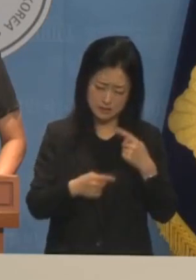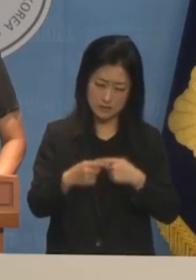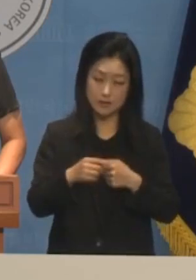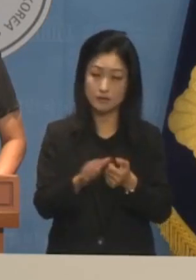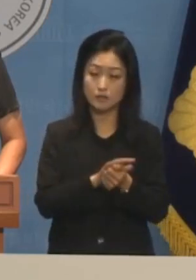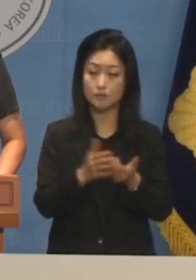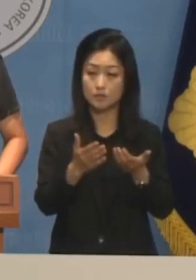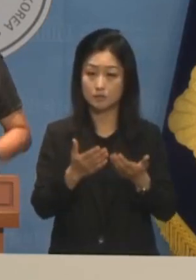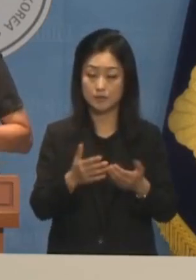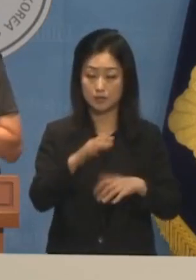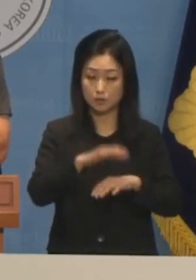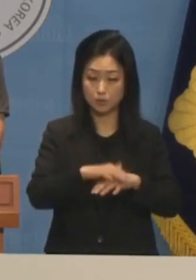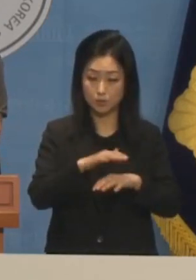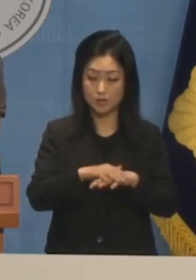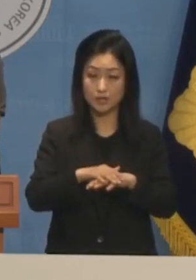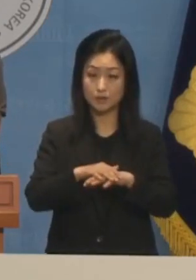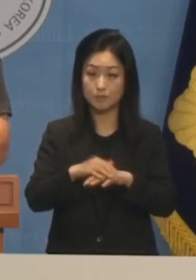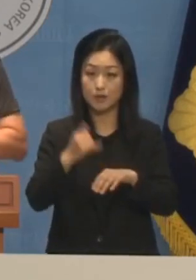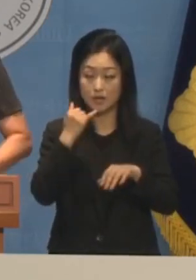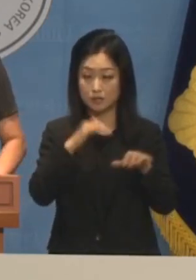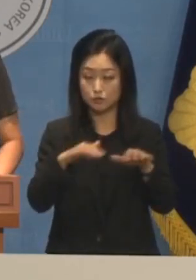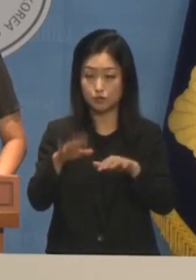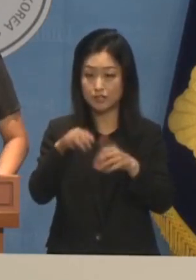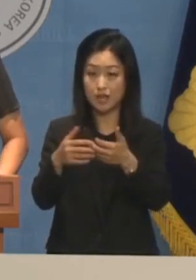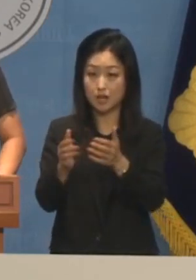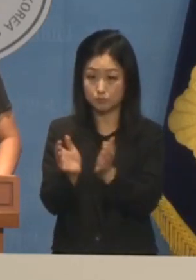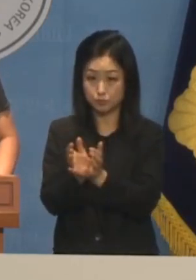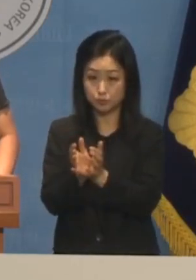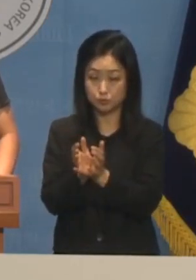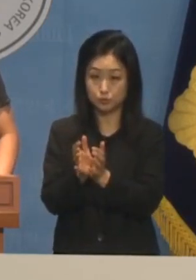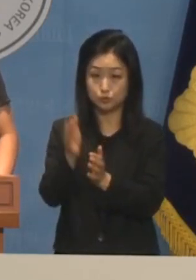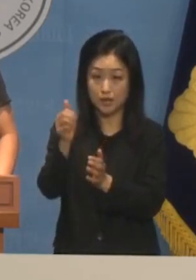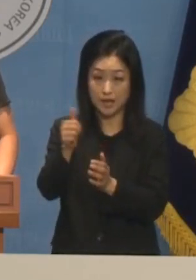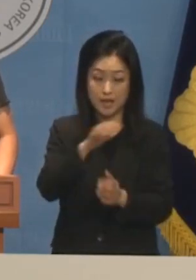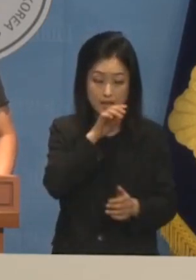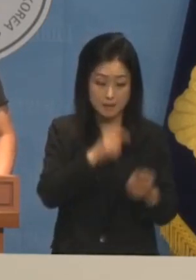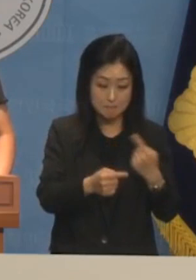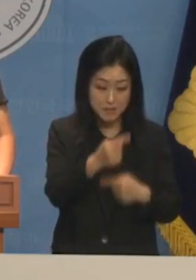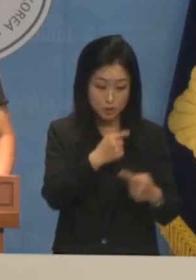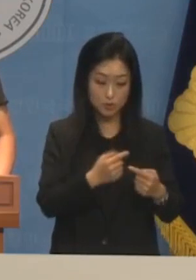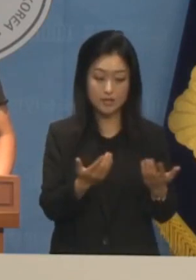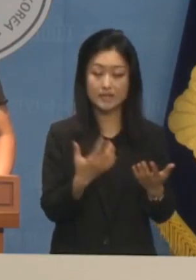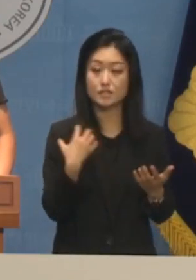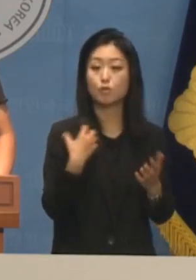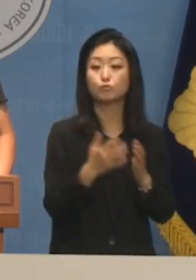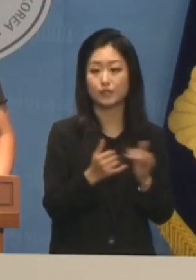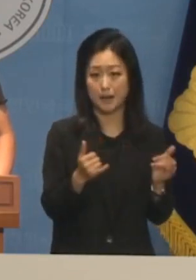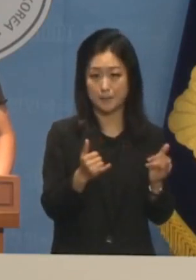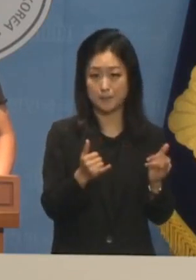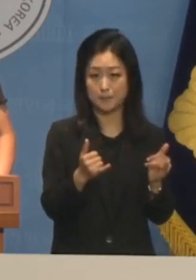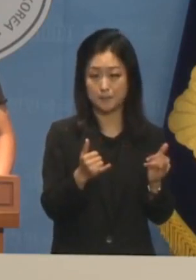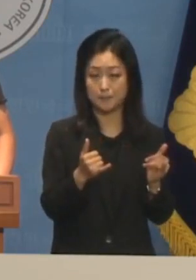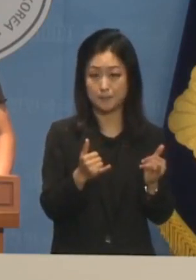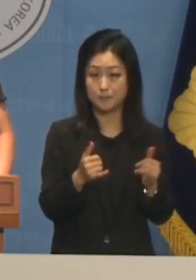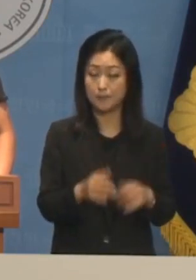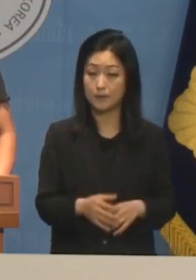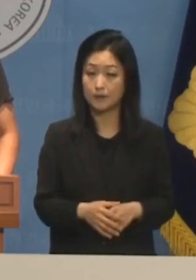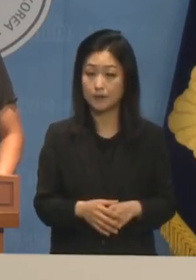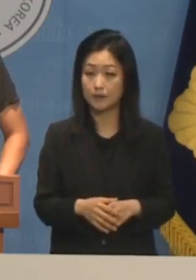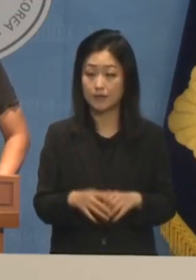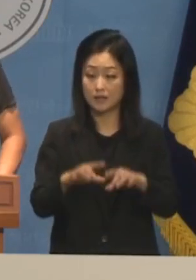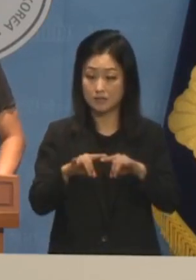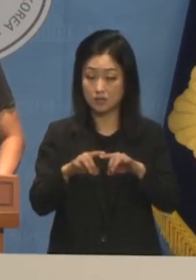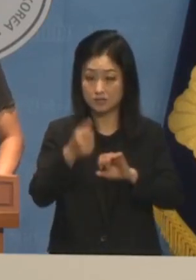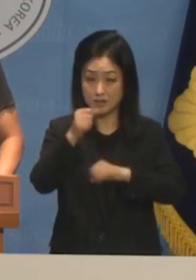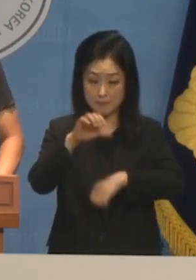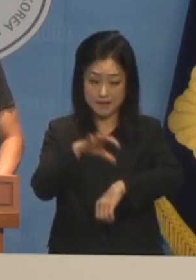강요받는 농림축산식품부의 민원 업무 공무직은 민원 업무 수당이 제어되어 있습니다. 전자발찌 대상자를